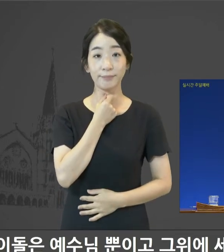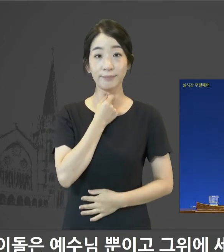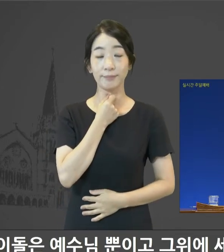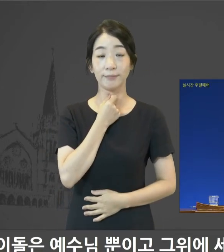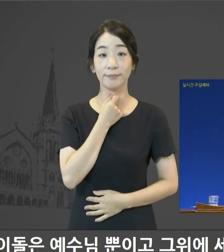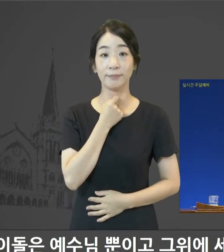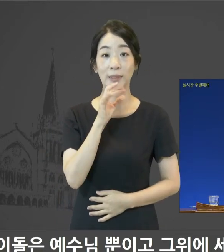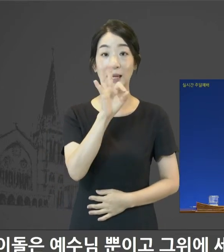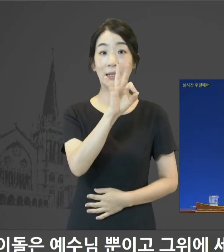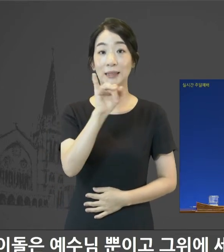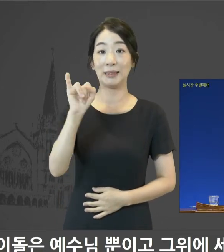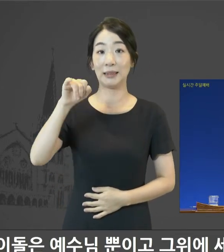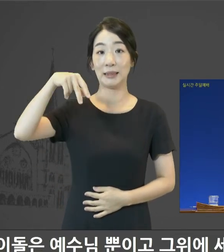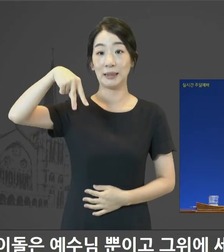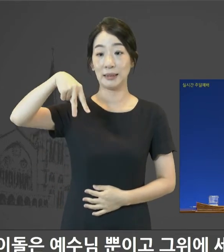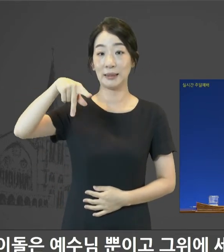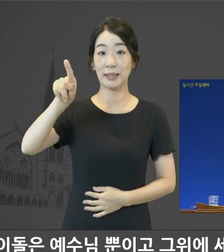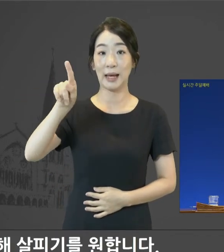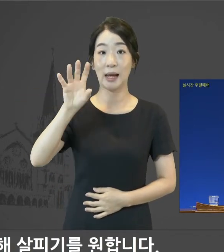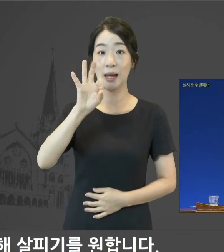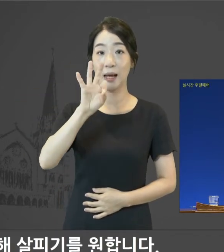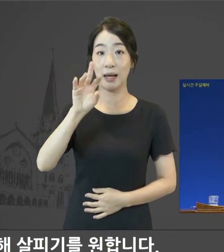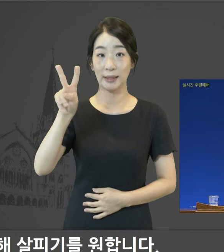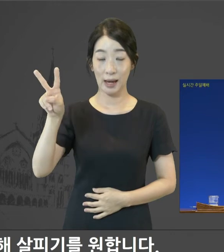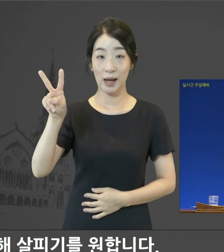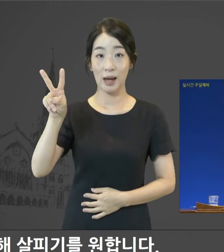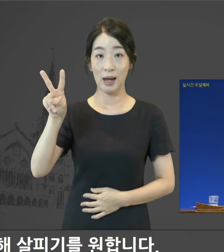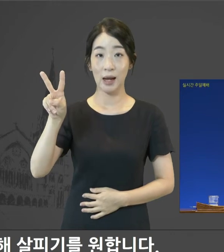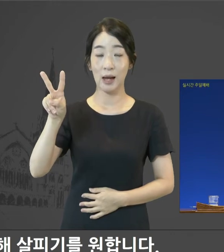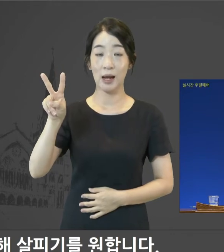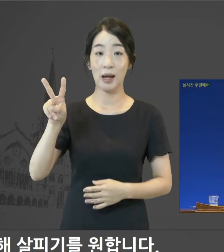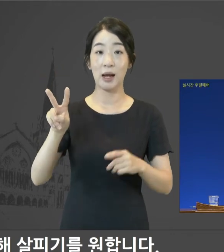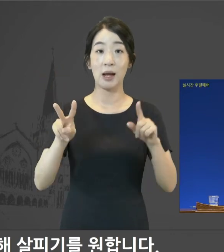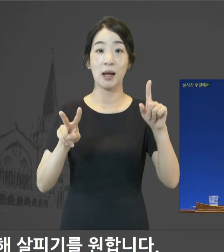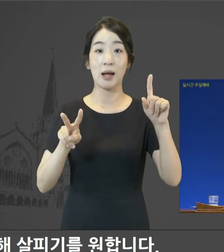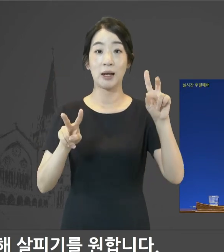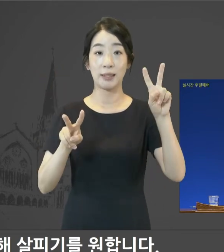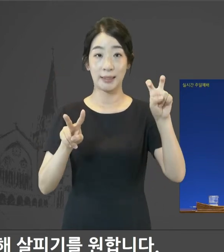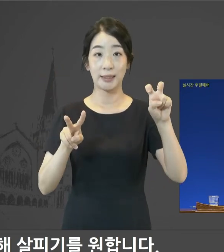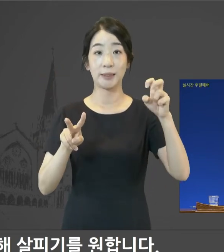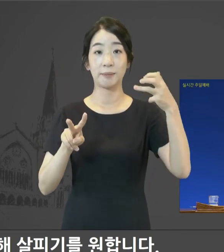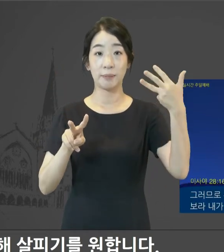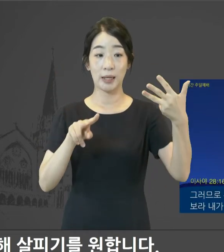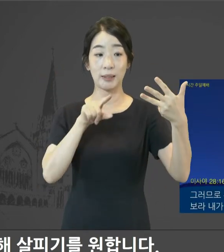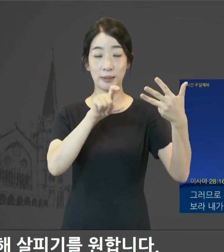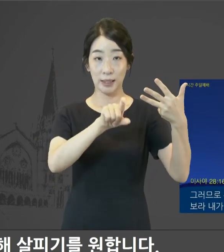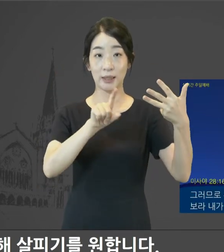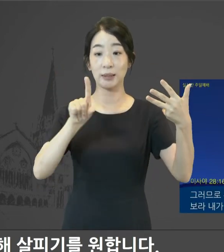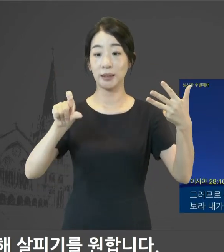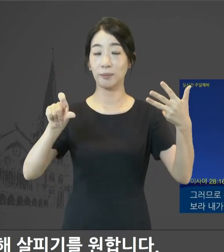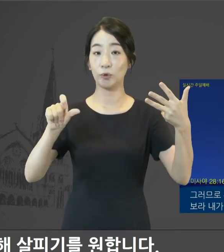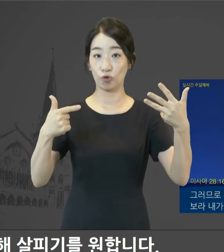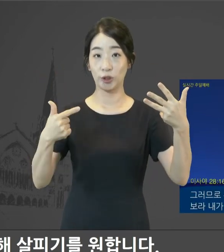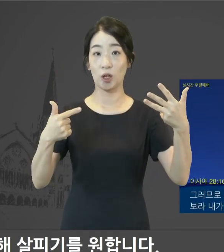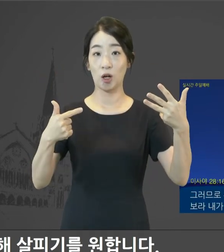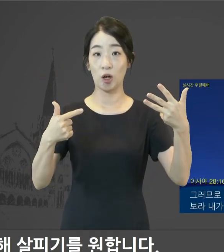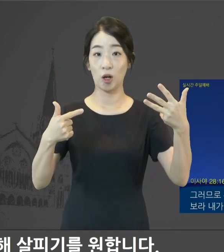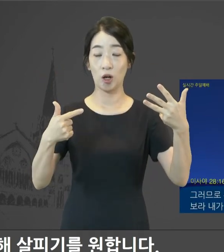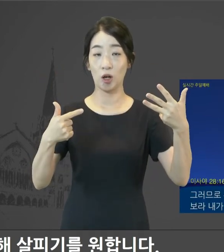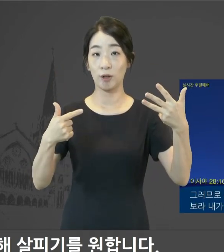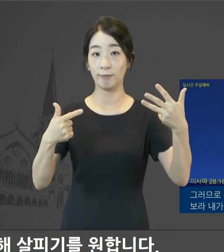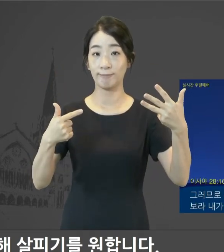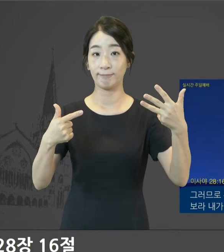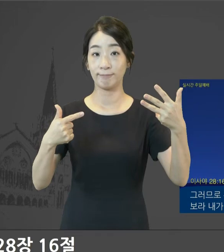이사야서 28장 볼 겁니다. 이사야서 28장 16절 봐주시기 바랍니다. 이사야서 28장